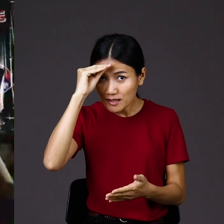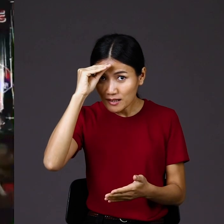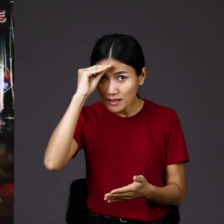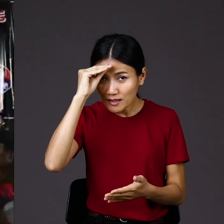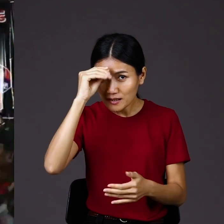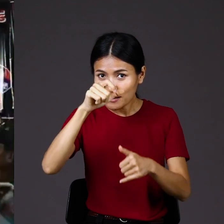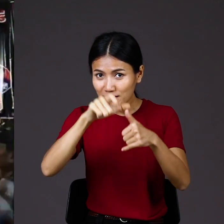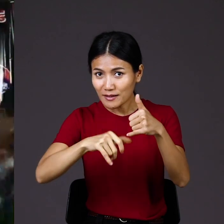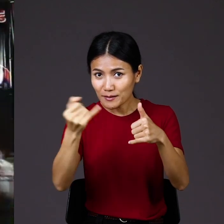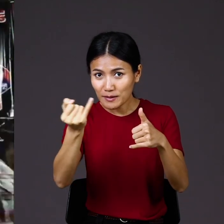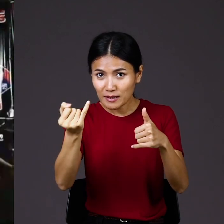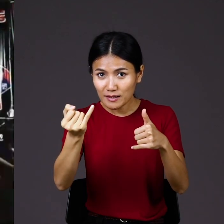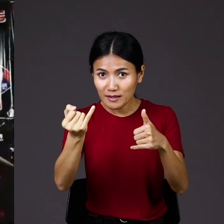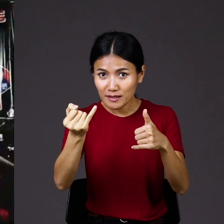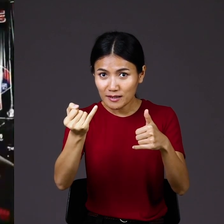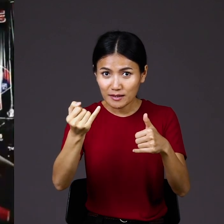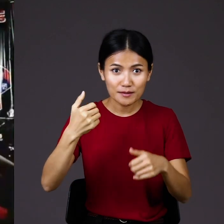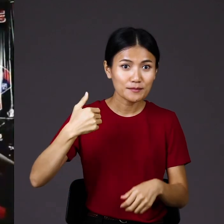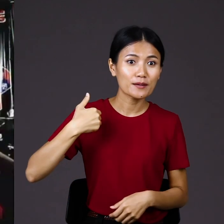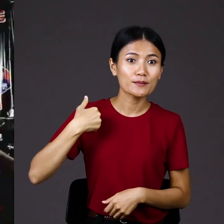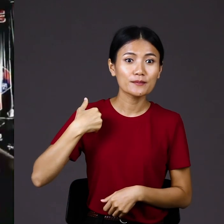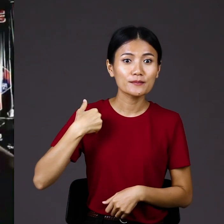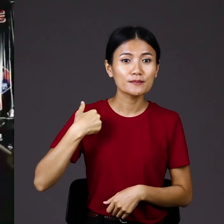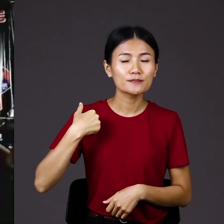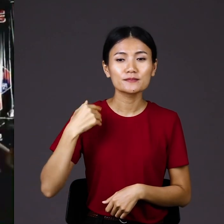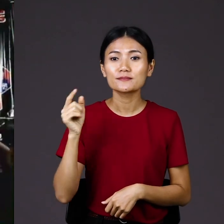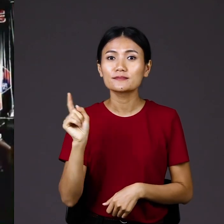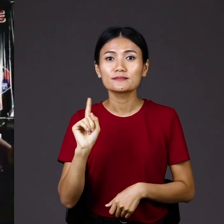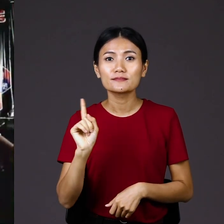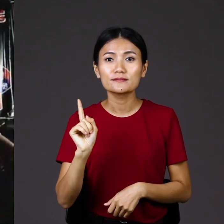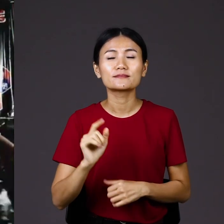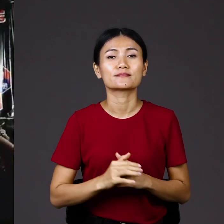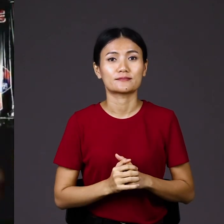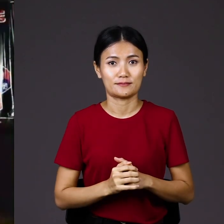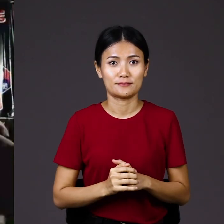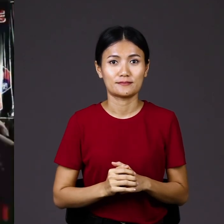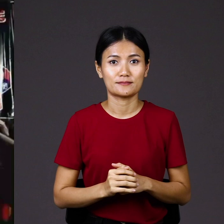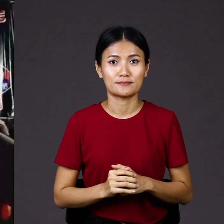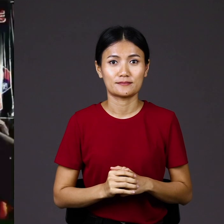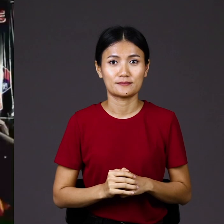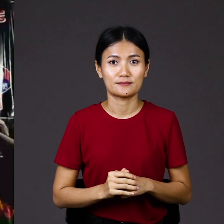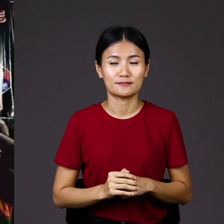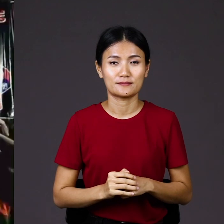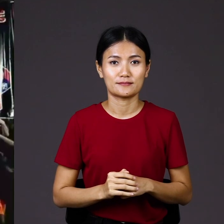นักเรียนล่ะมีนักเรียนไม่ดีอยู่แถวนี้ไหม